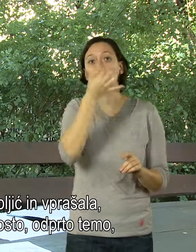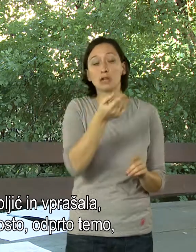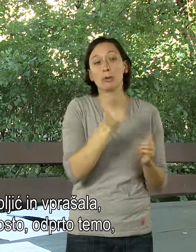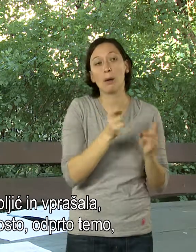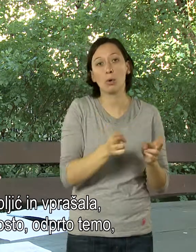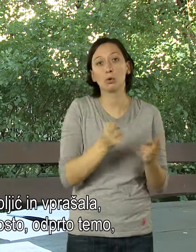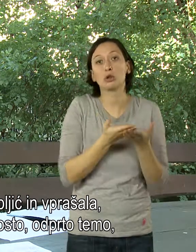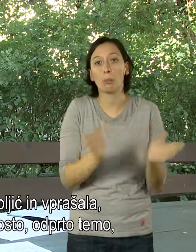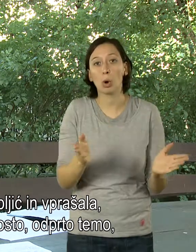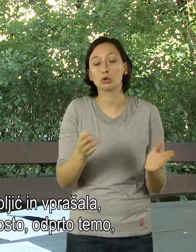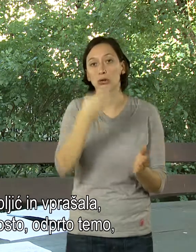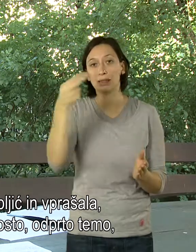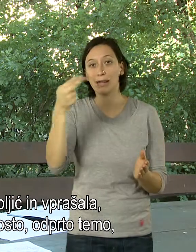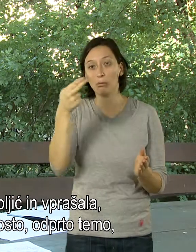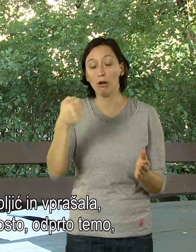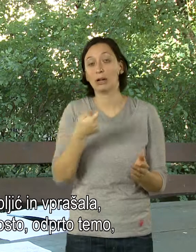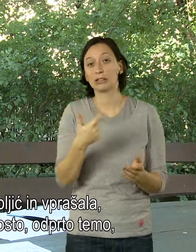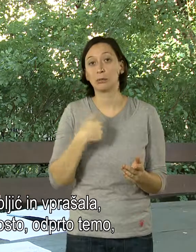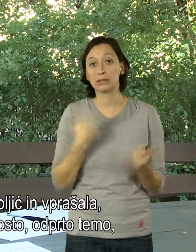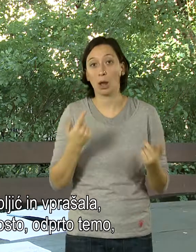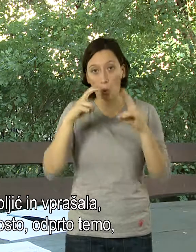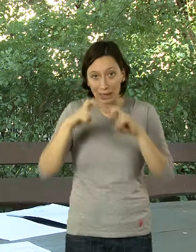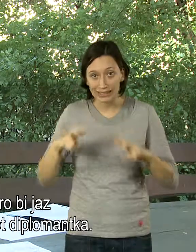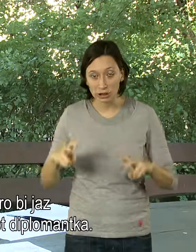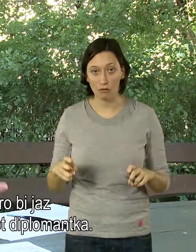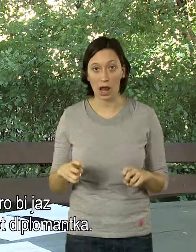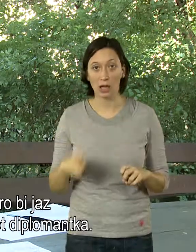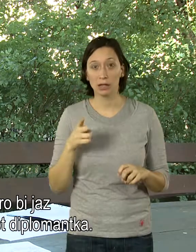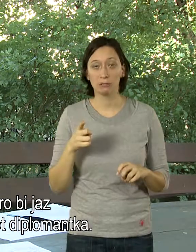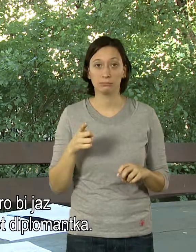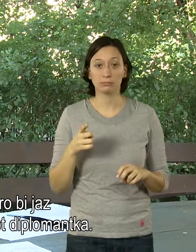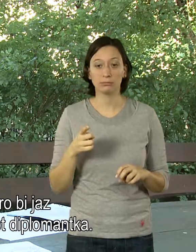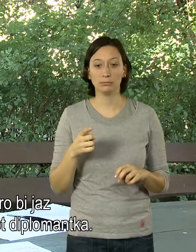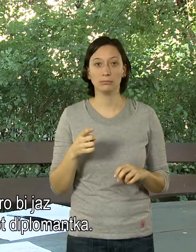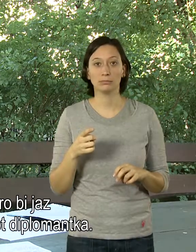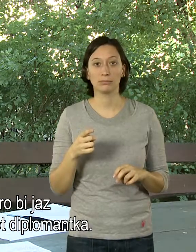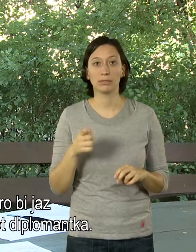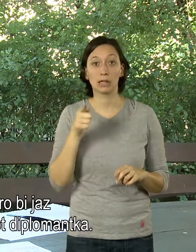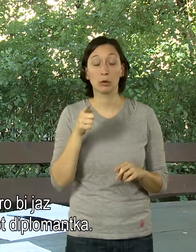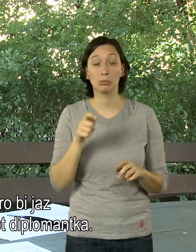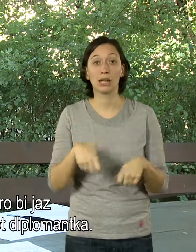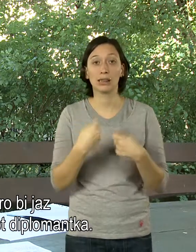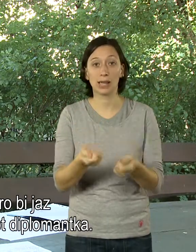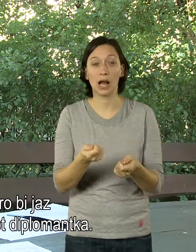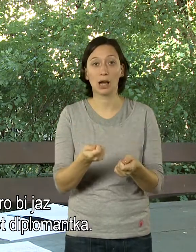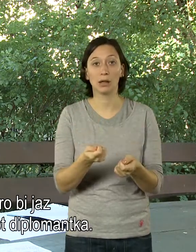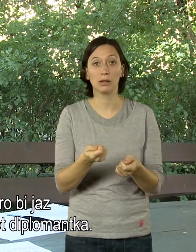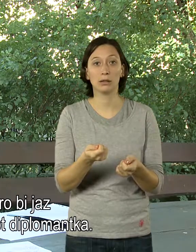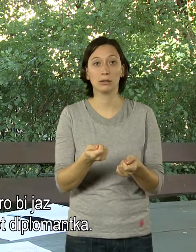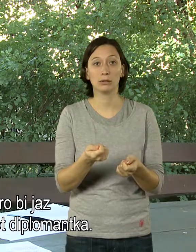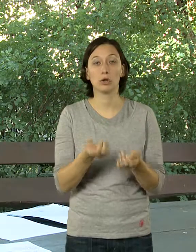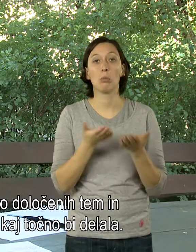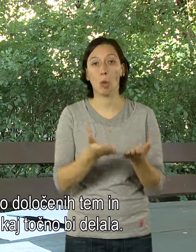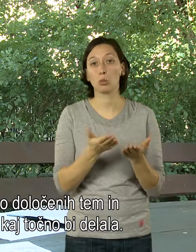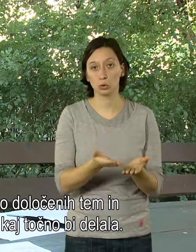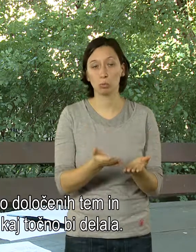vprašala, ali ima mogoče kakšno prosto, odprto temo, na katero bi jaz raziskovala kot diplomantka. In tako